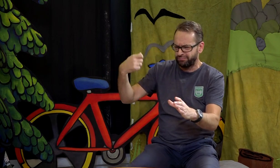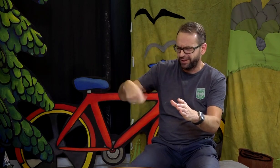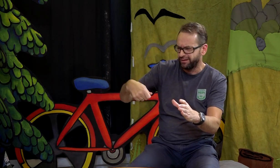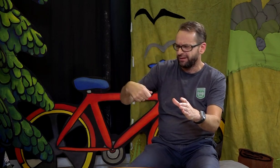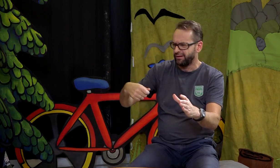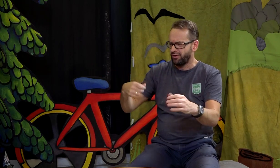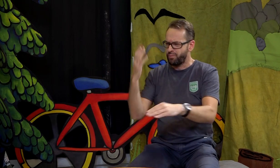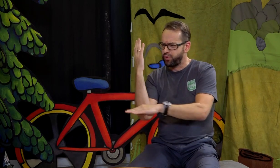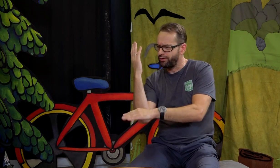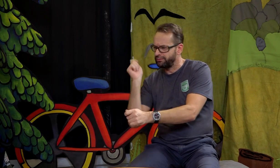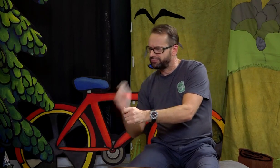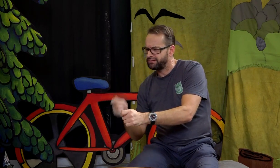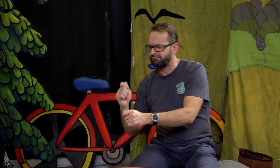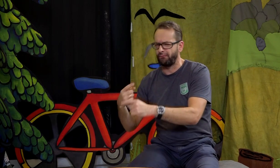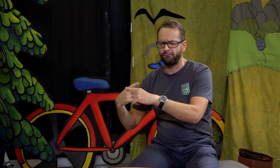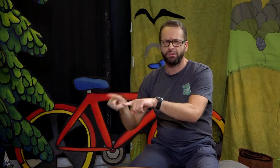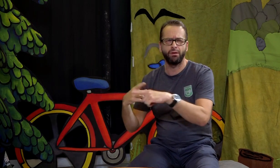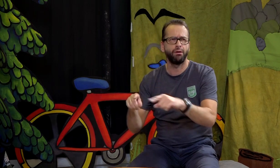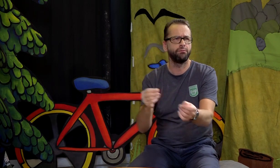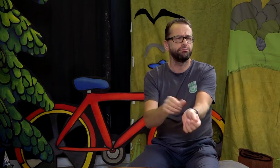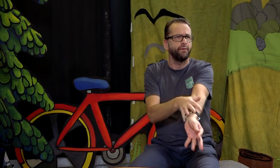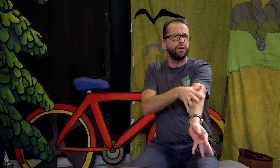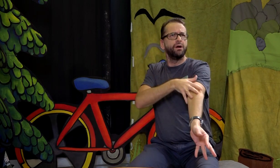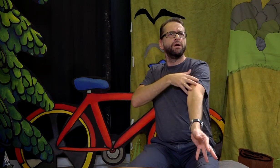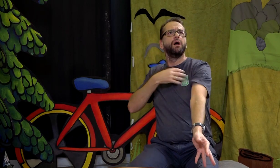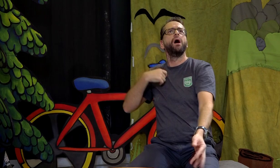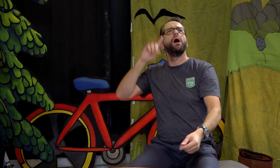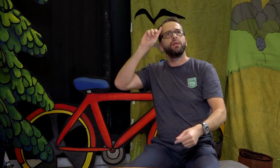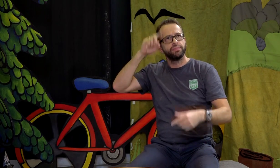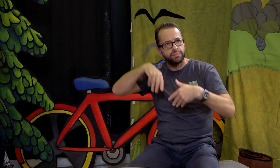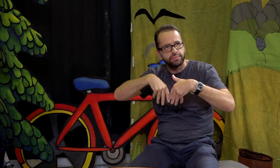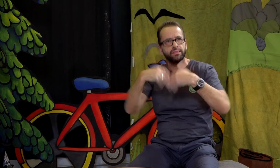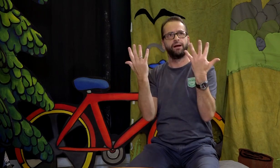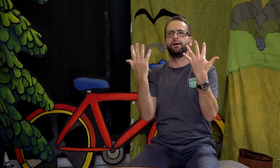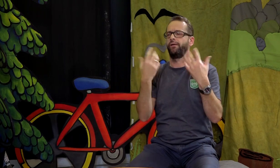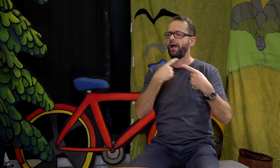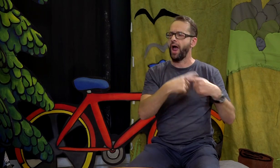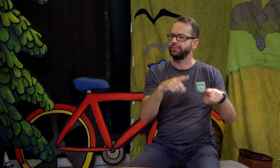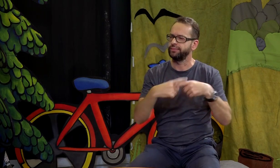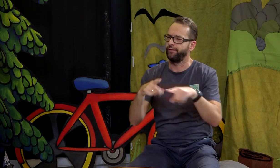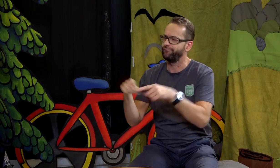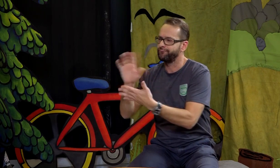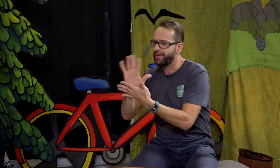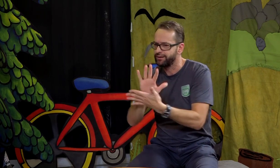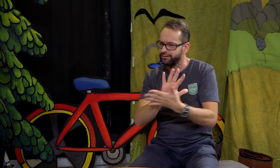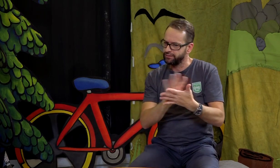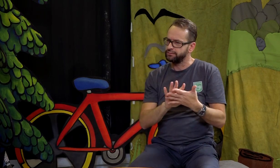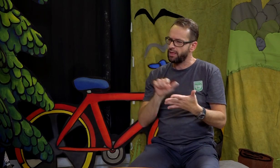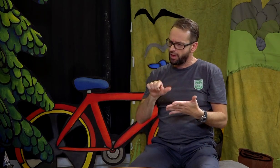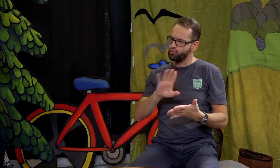lyömistä tai puiden pilkkomista tai koputtelua. Se avaa ymmärrystä tämmöille erilaisille rytmi-